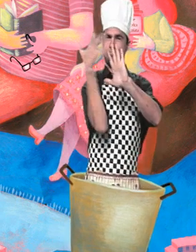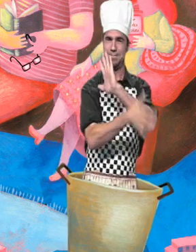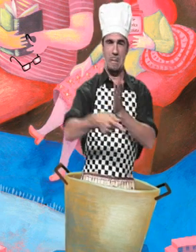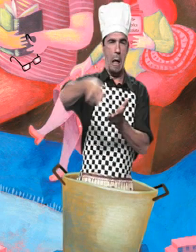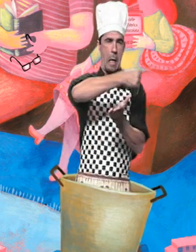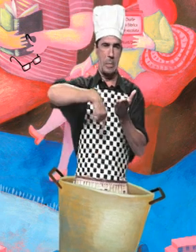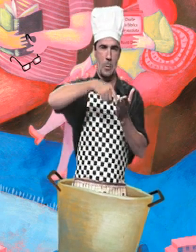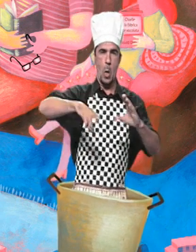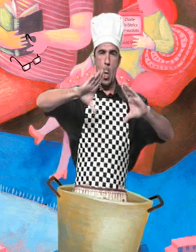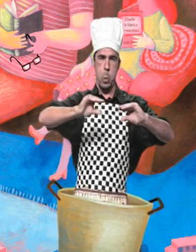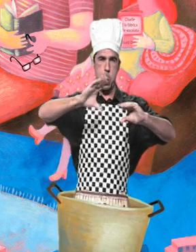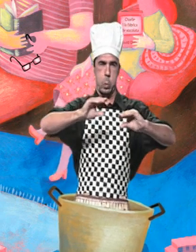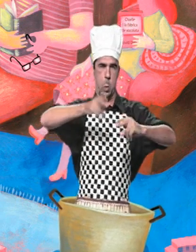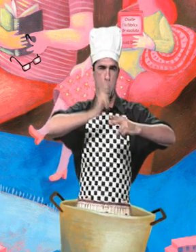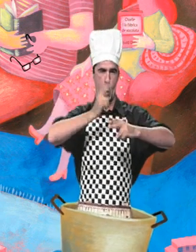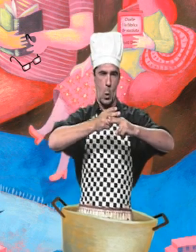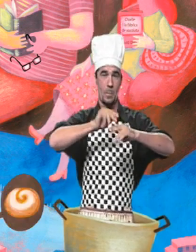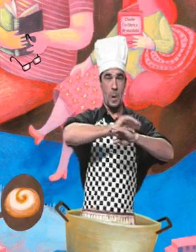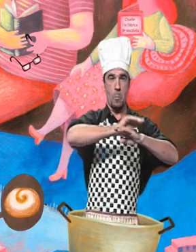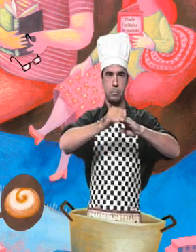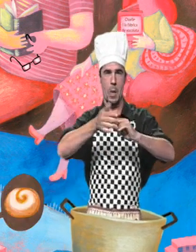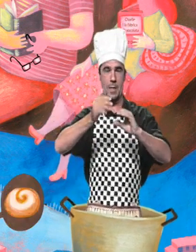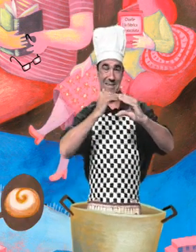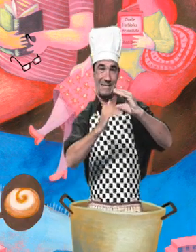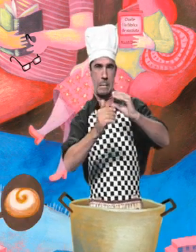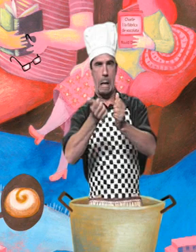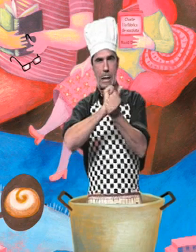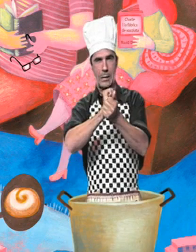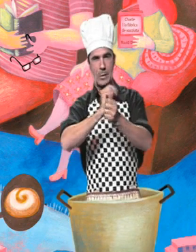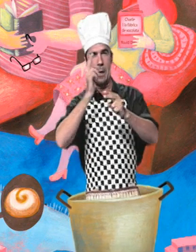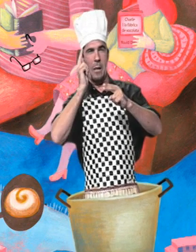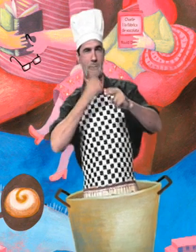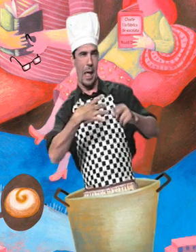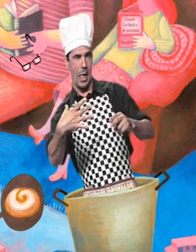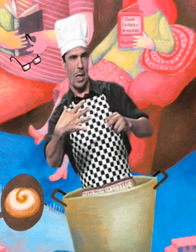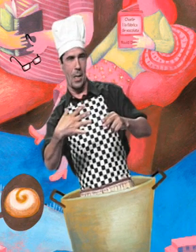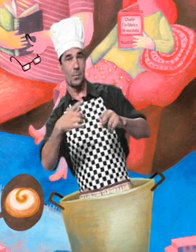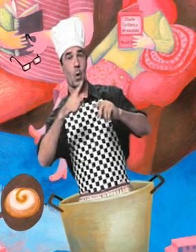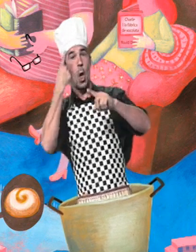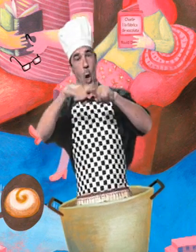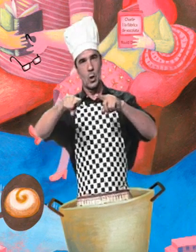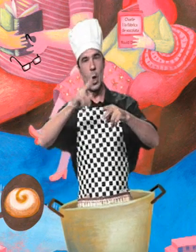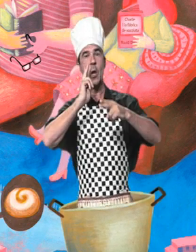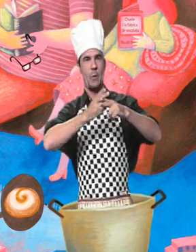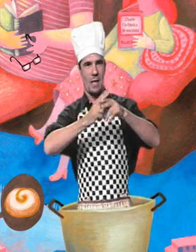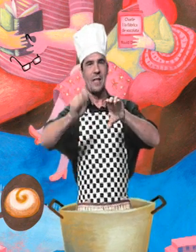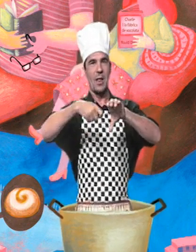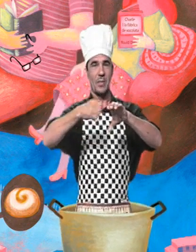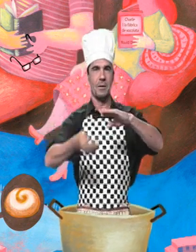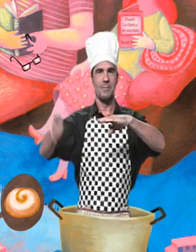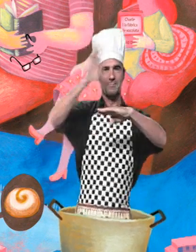va explicar. Ensaïmades endurides amb una capa de formatge blanc i una altra de colacao per sobre.